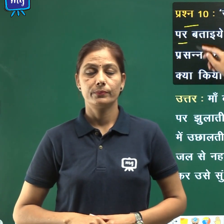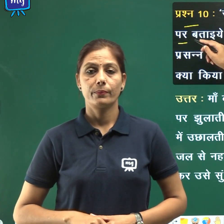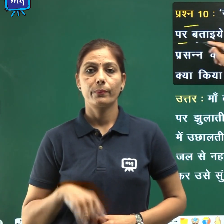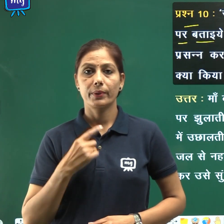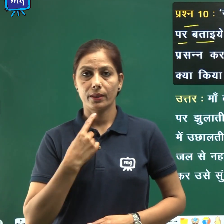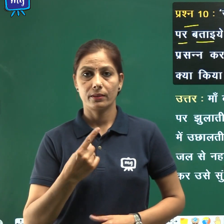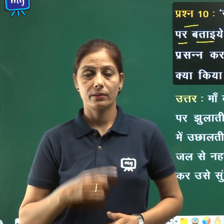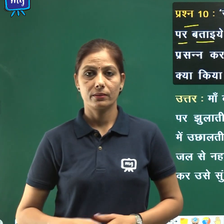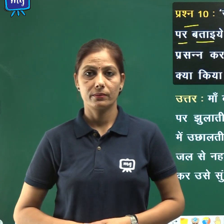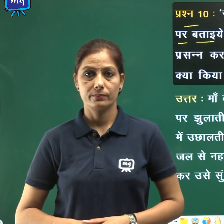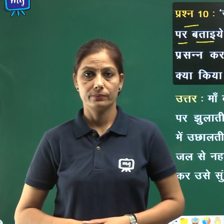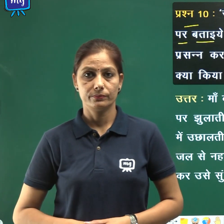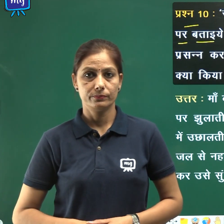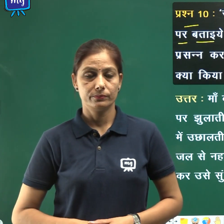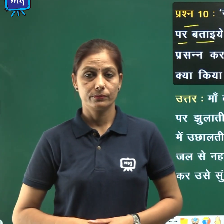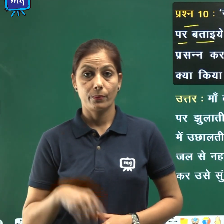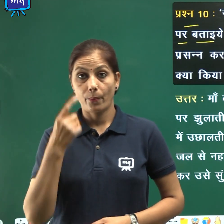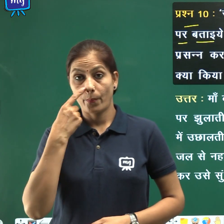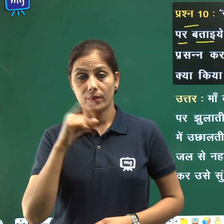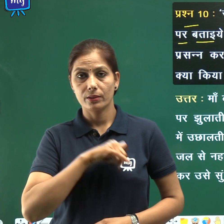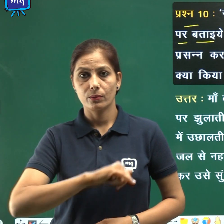बताइए मां द्वारा